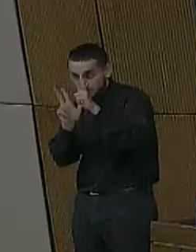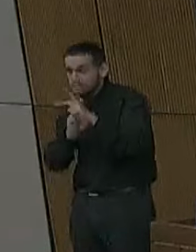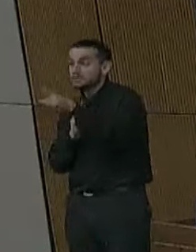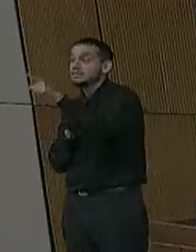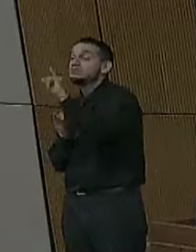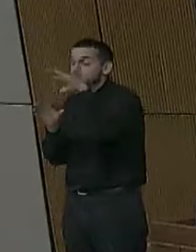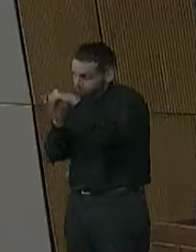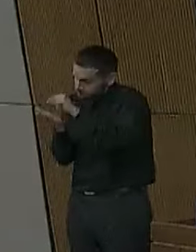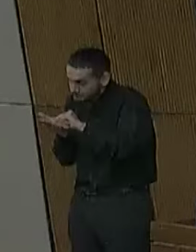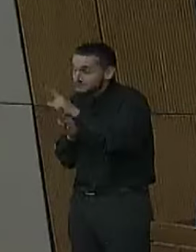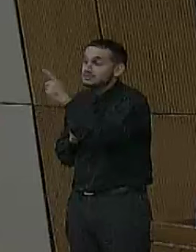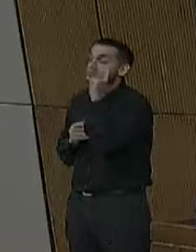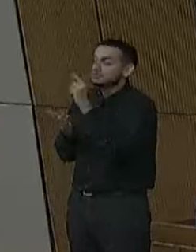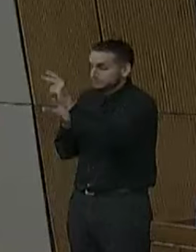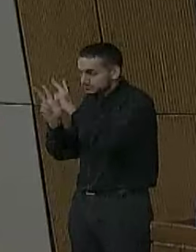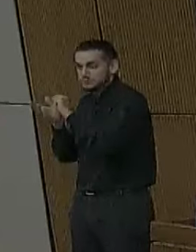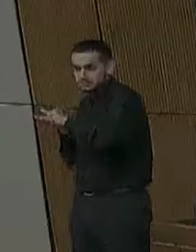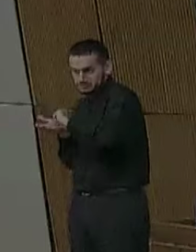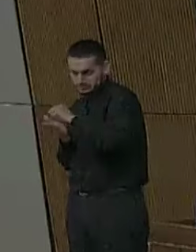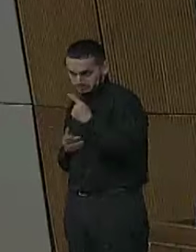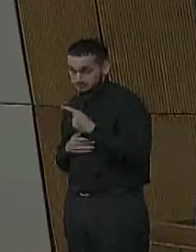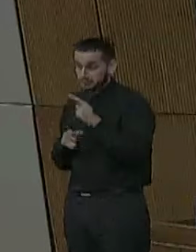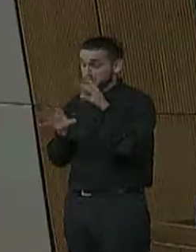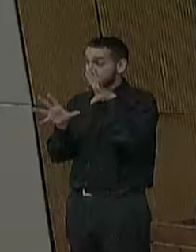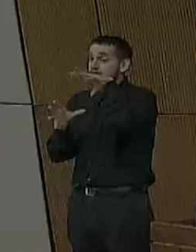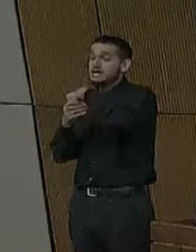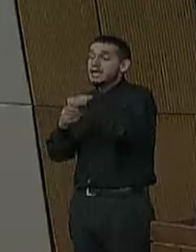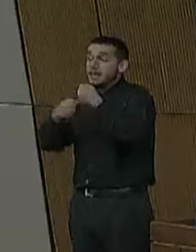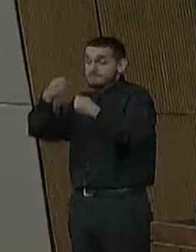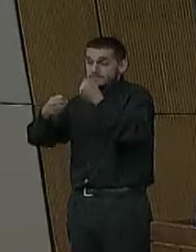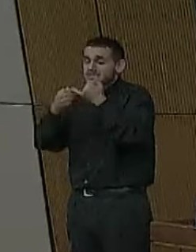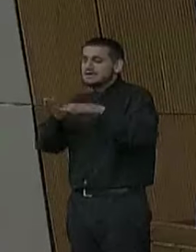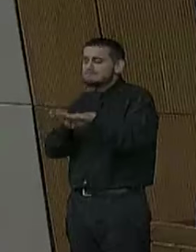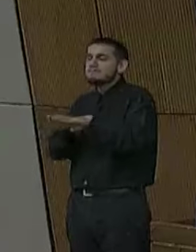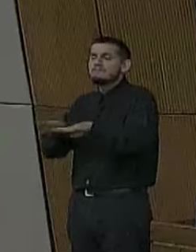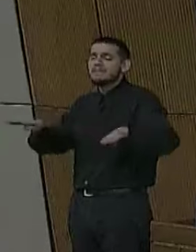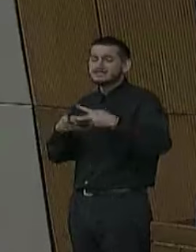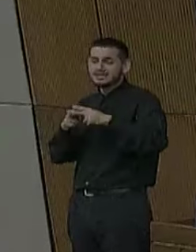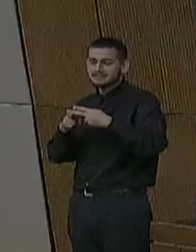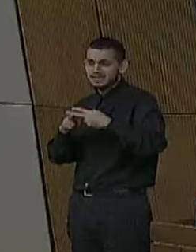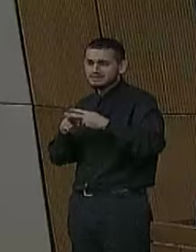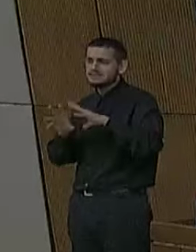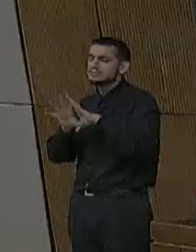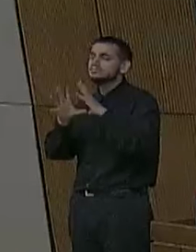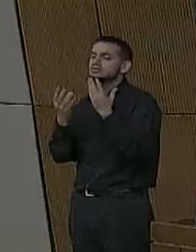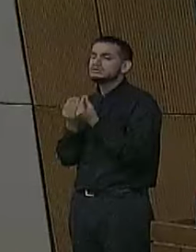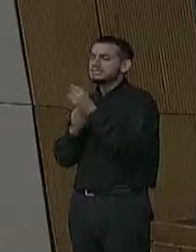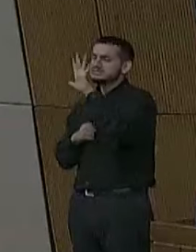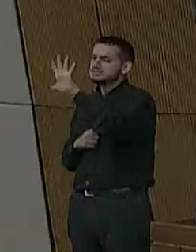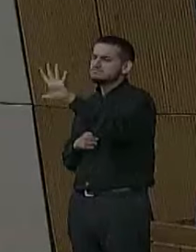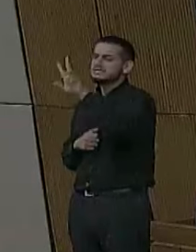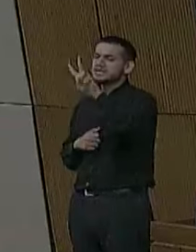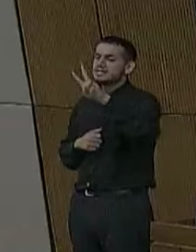de inclusión laboral donde están acompañando las empresas de la red Suma, que son 62 empresas, ahí me va a corregir